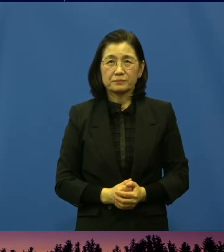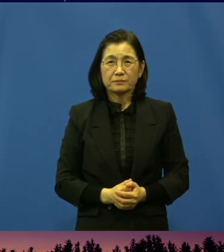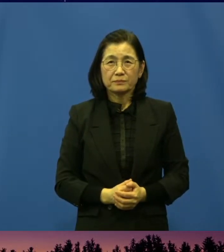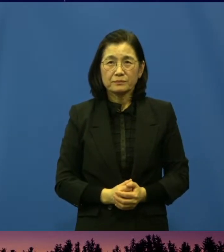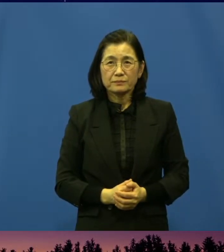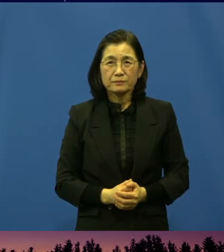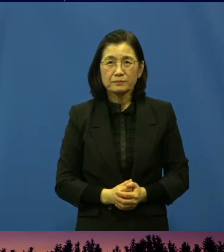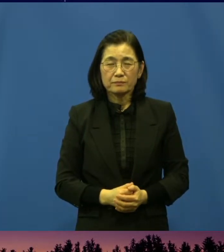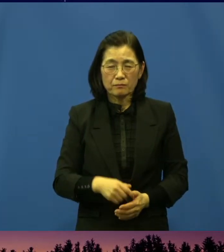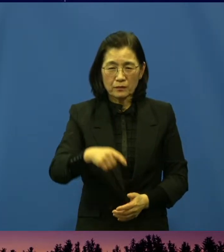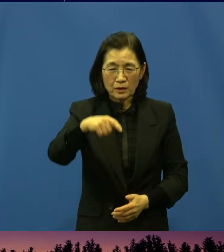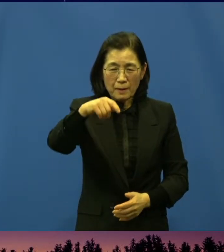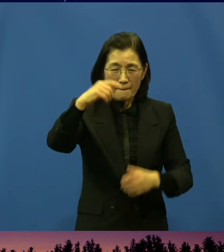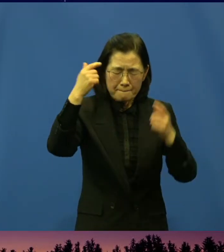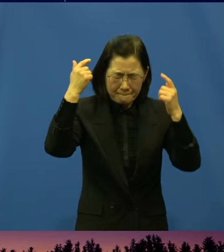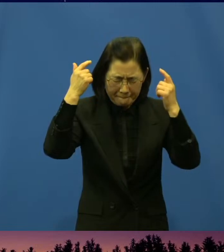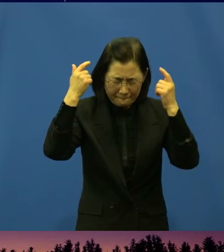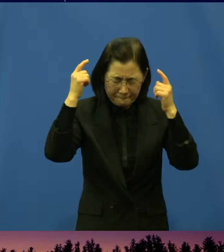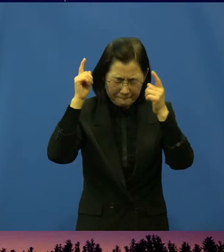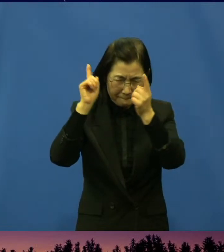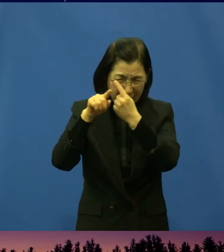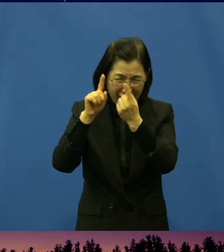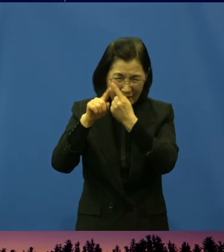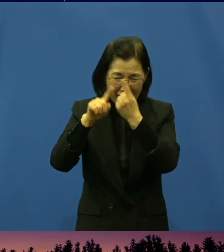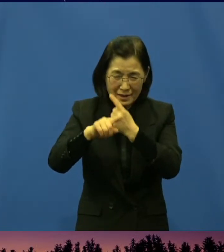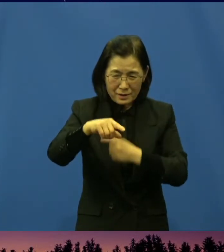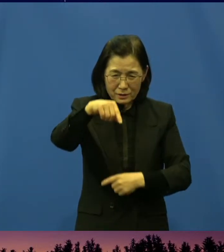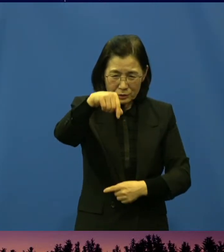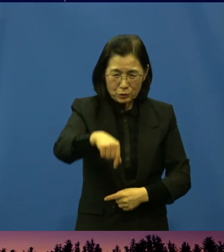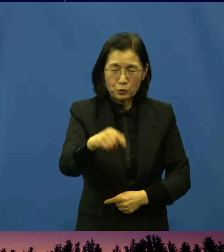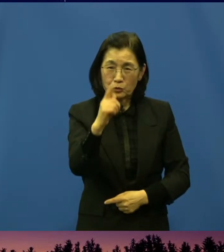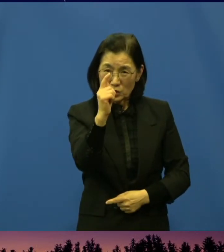뜻을 매일 알고 따라가기가 쉽지 않아요.